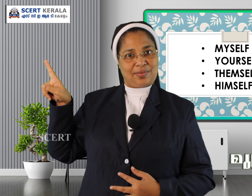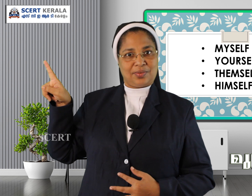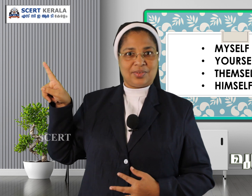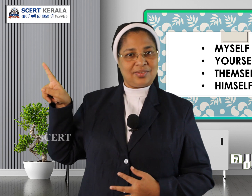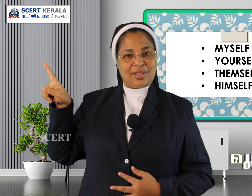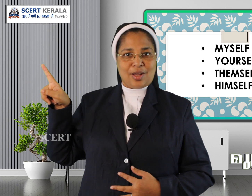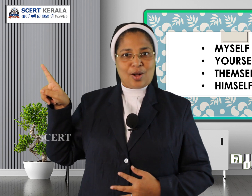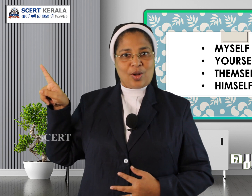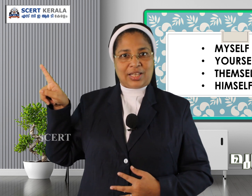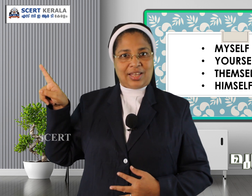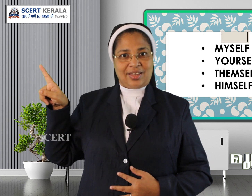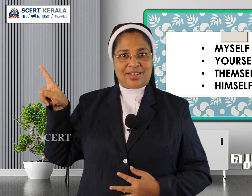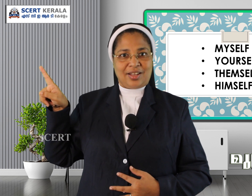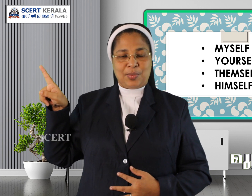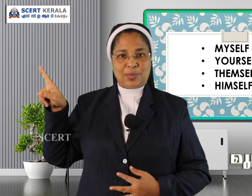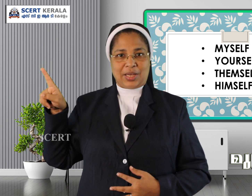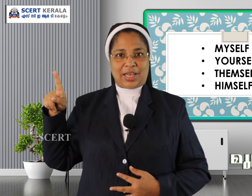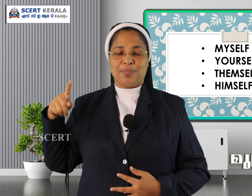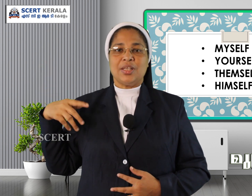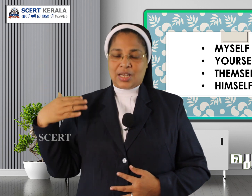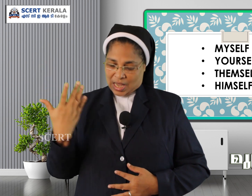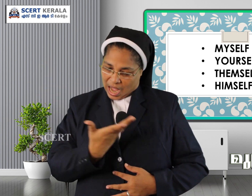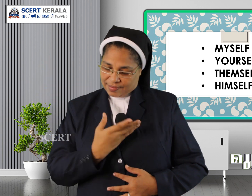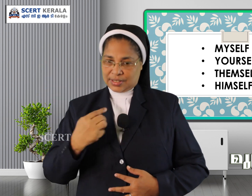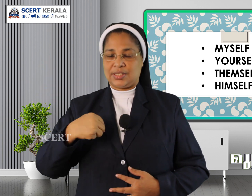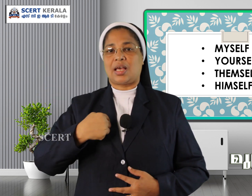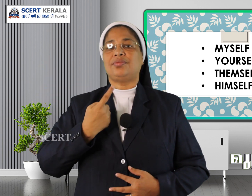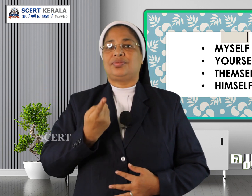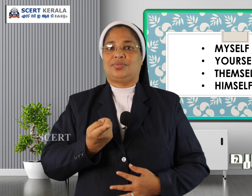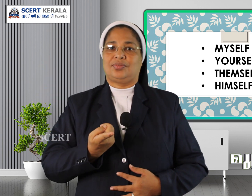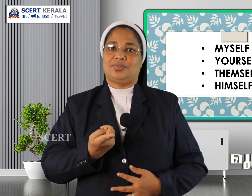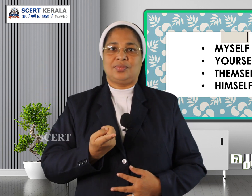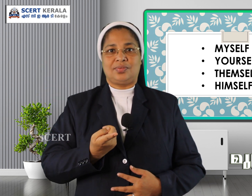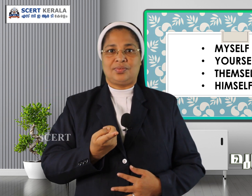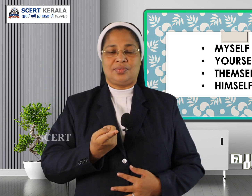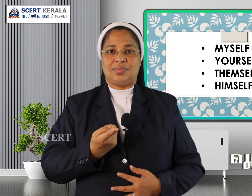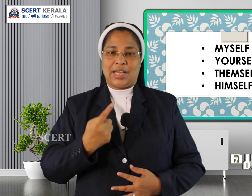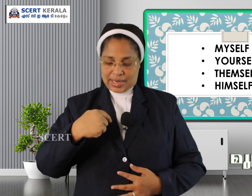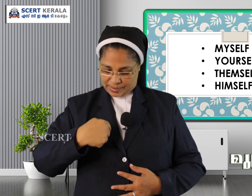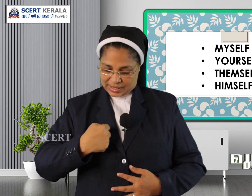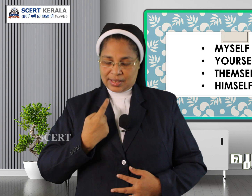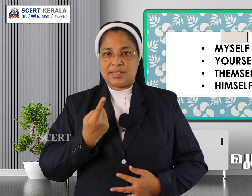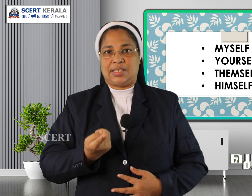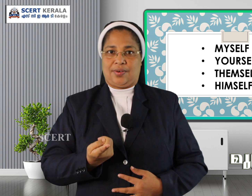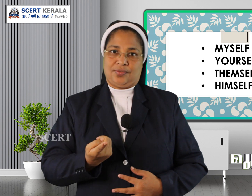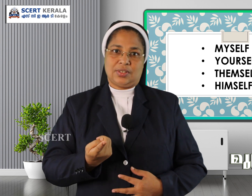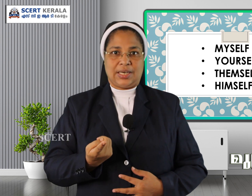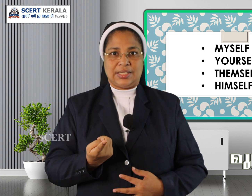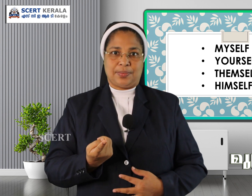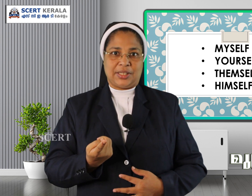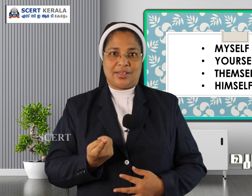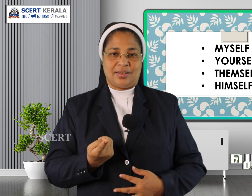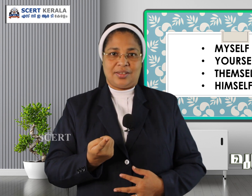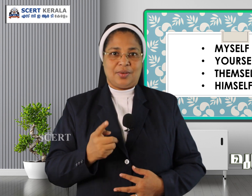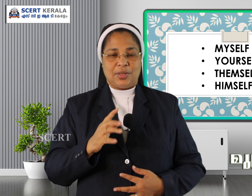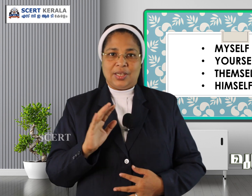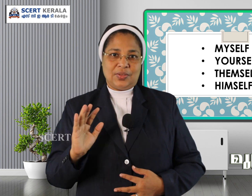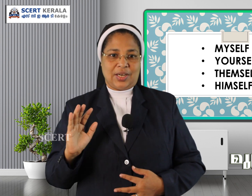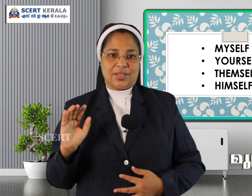ഹെർസെൽഫ്. ഓക്കെ, ഇപ്പോൾ നമുക്കറിയാം അവർ സെൽഫ്, ഇതെല്ലാം ഇങ്ങനെ സെൽഫ് കാണിച്ചാൽ മതി. ഇത്രയാണ്